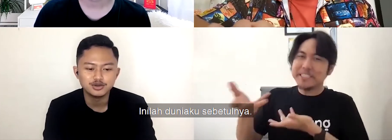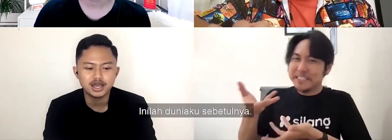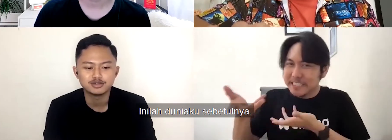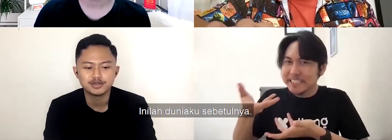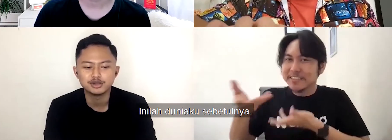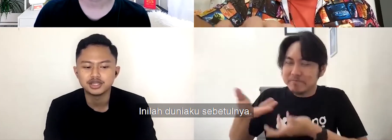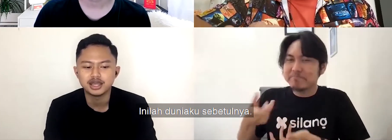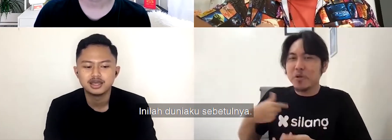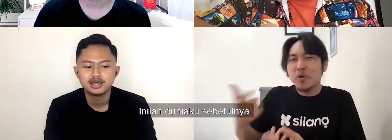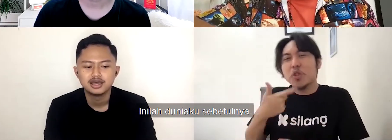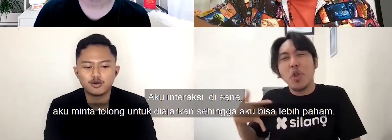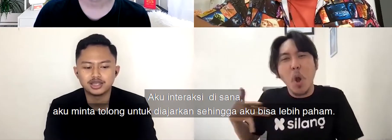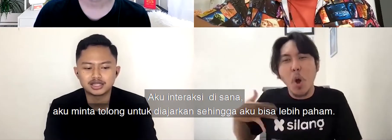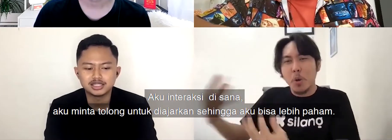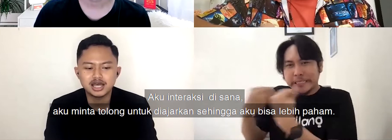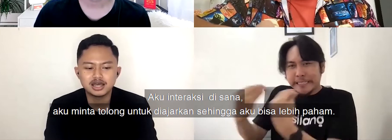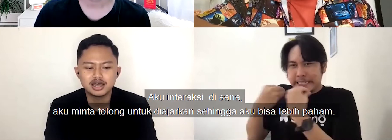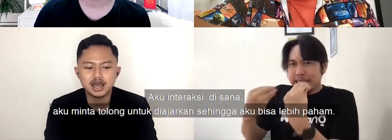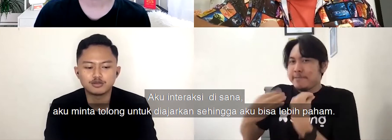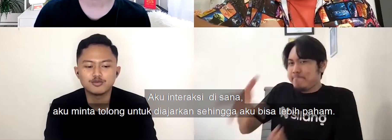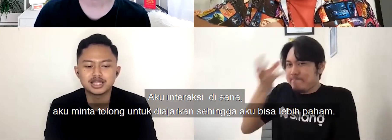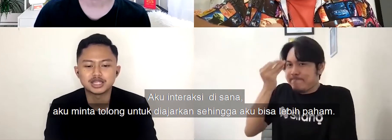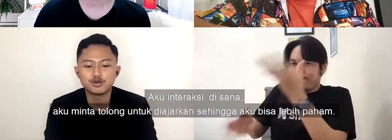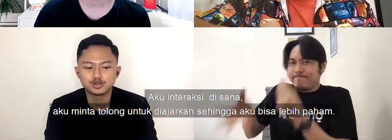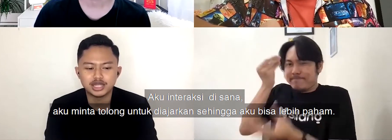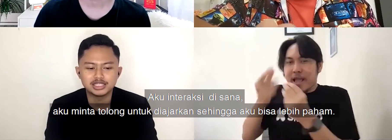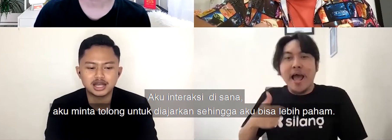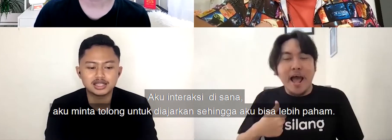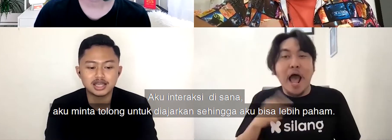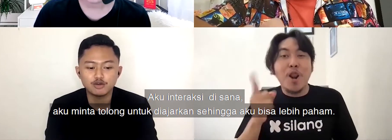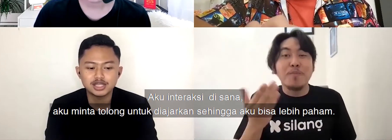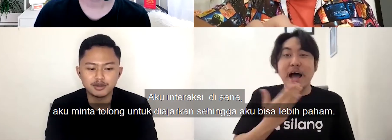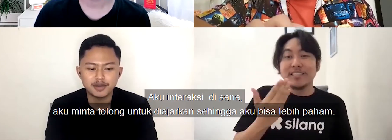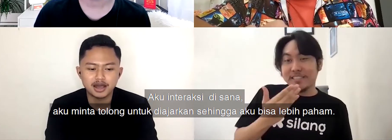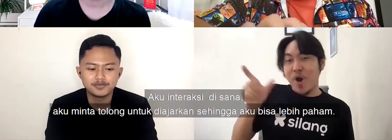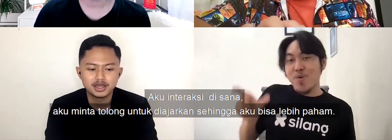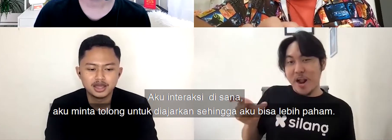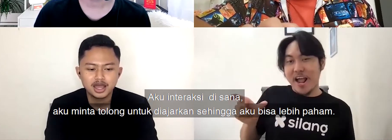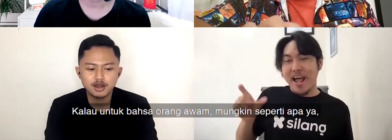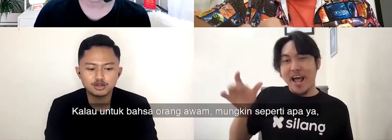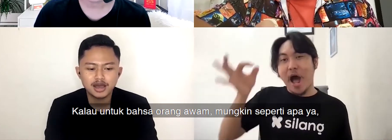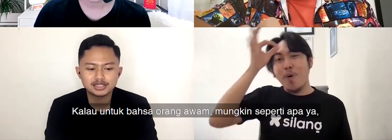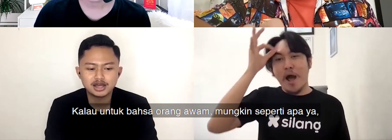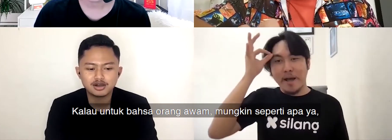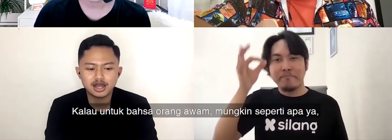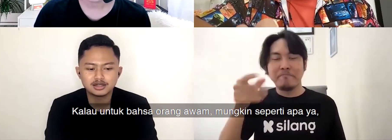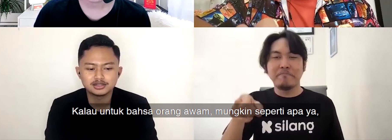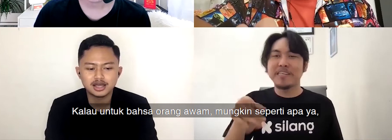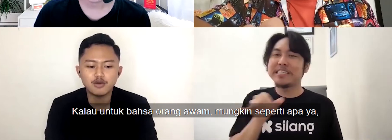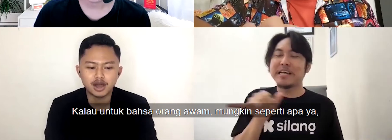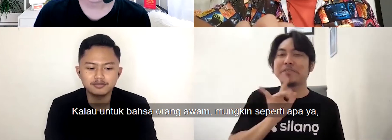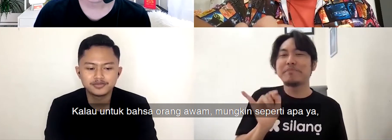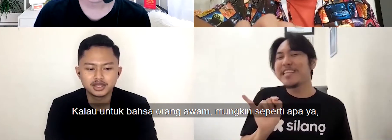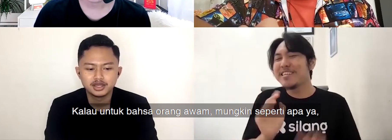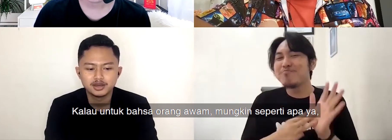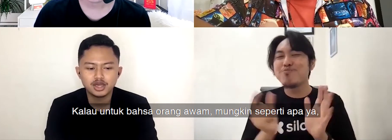duniaku sebetulnya atraksi di sana akupun minta tolong diajarkan kalau Tobasa orang